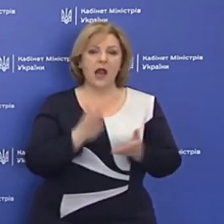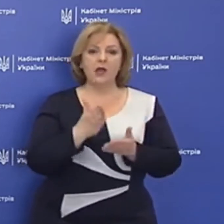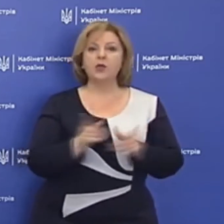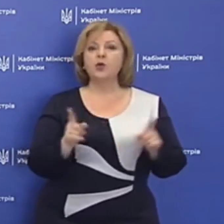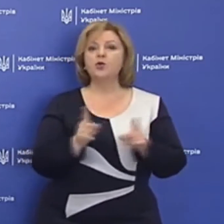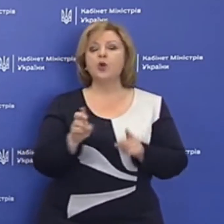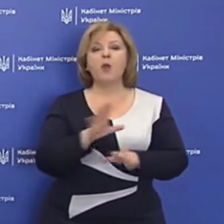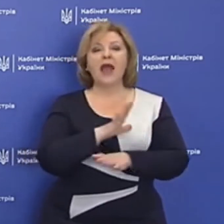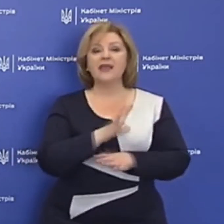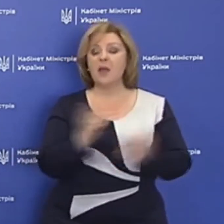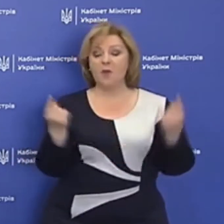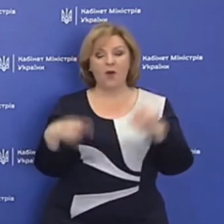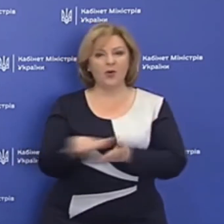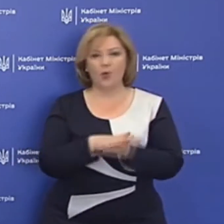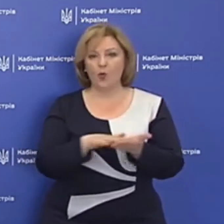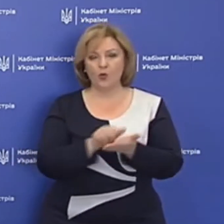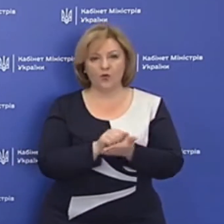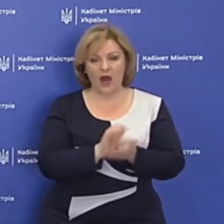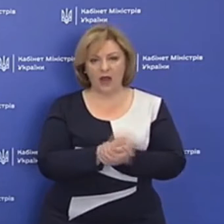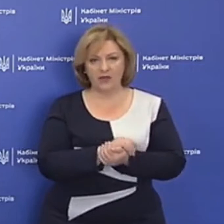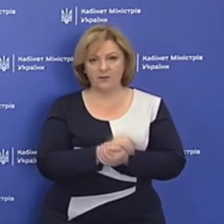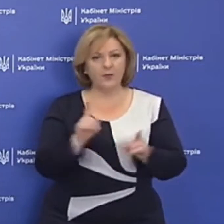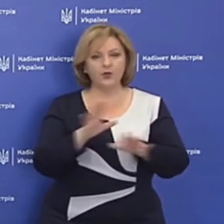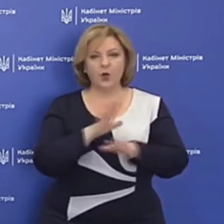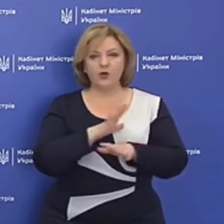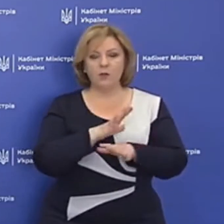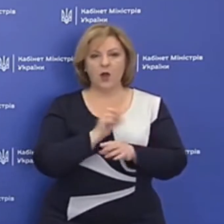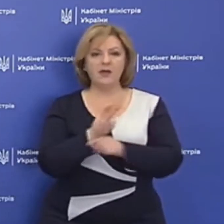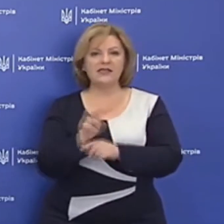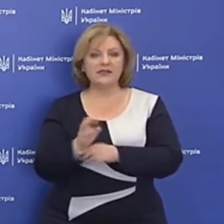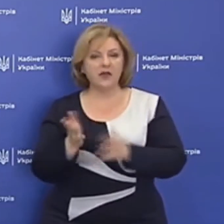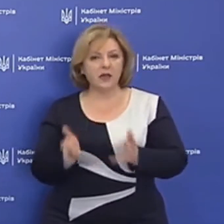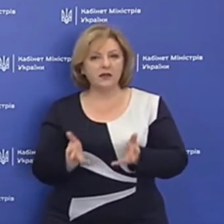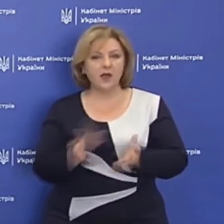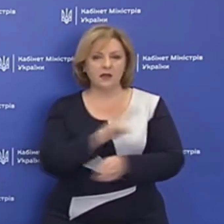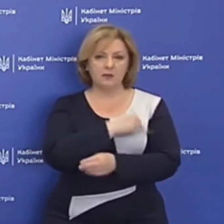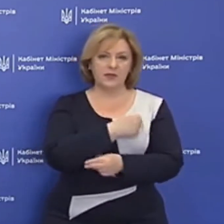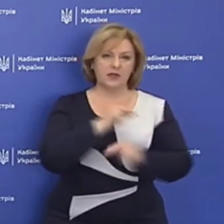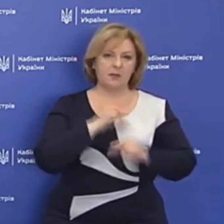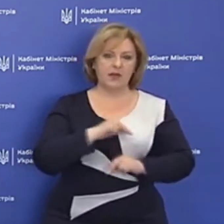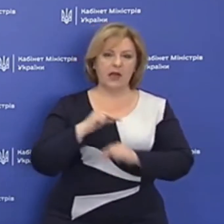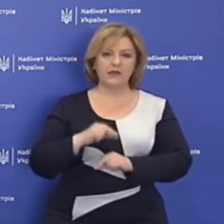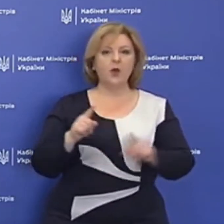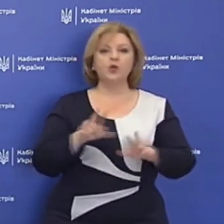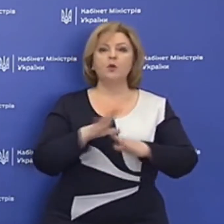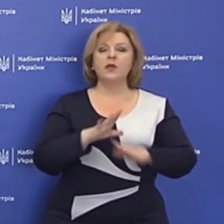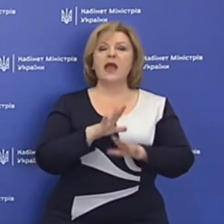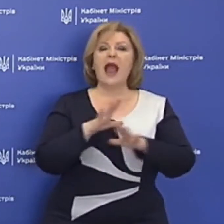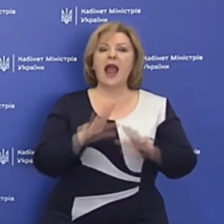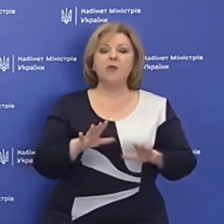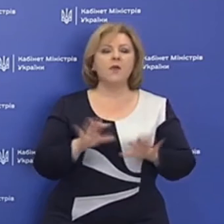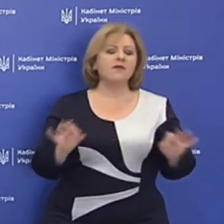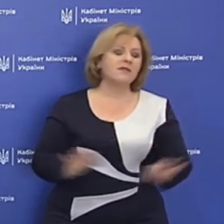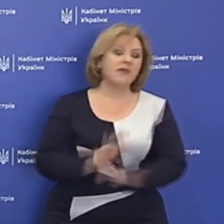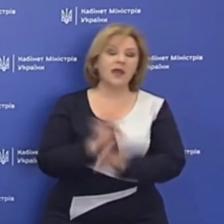Щоб не було руйнування, щоб не було такого звільнення медичних працівників, щоб не було ні в